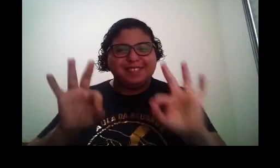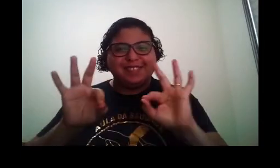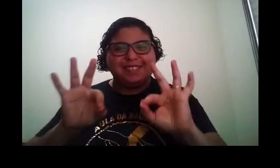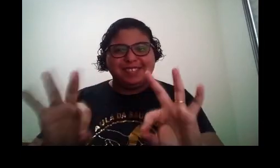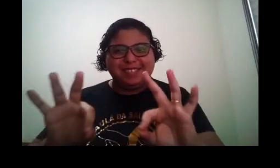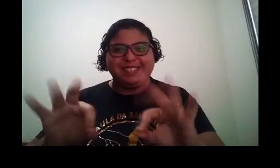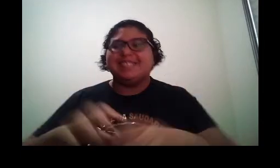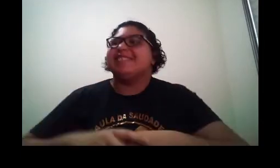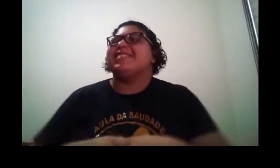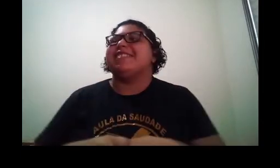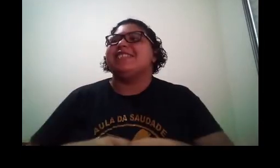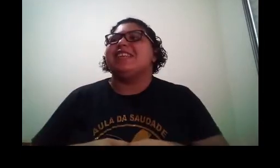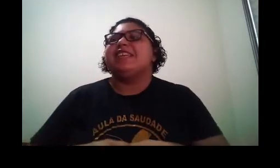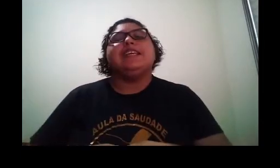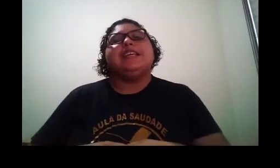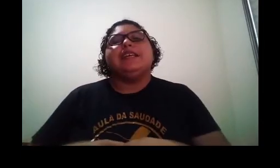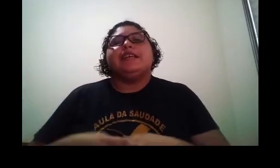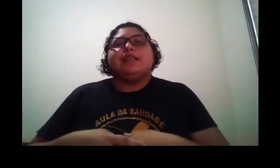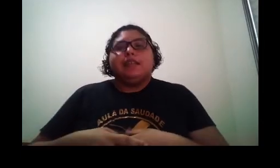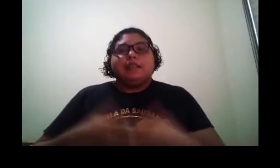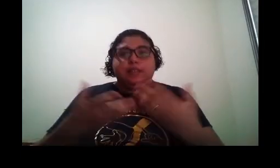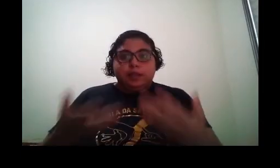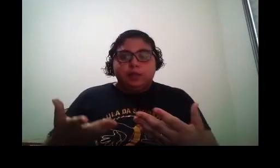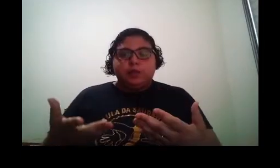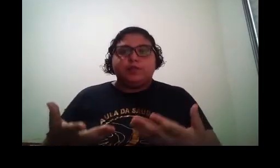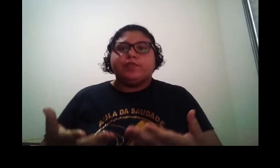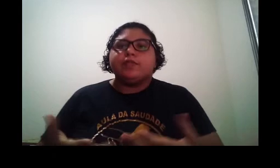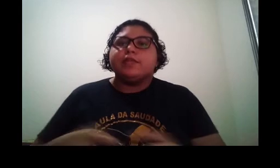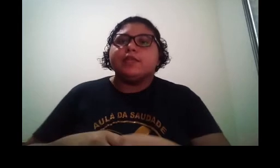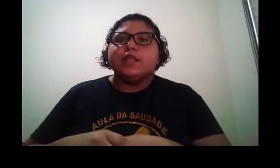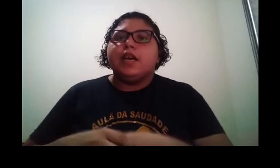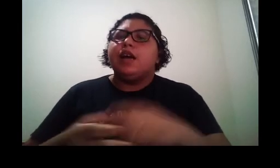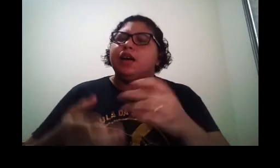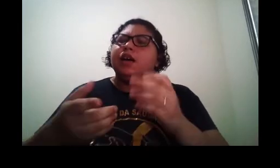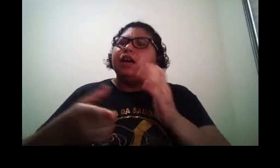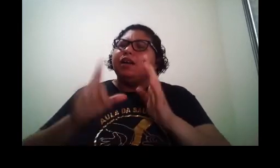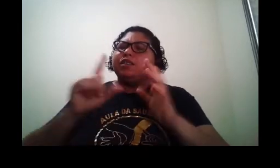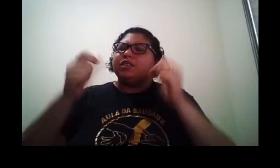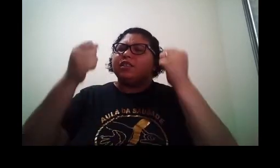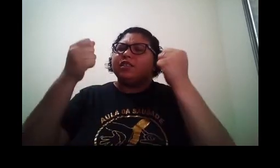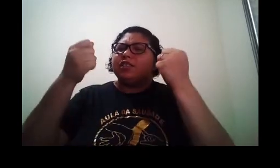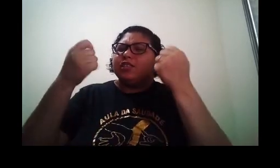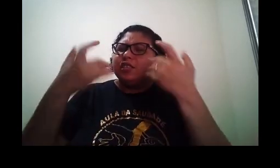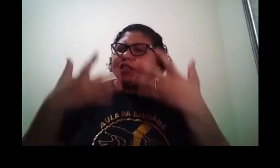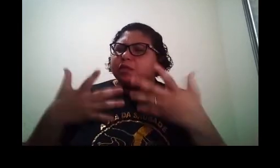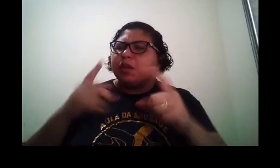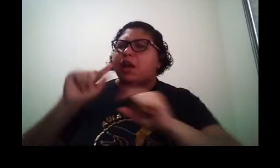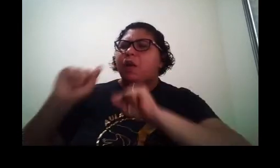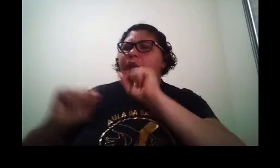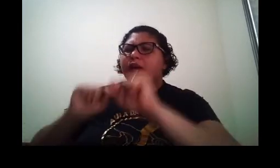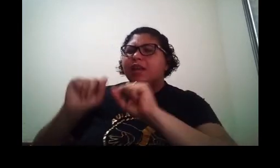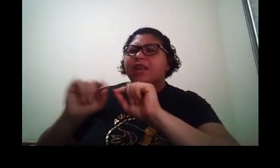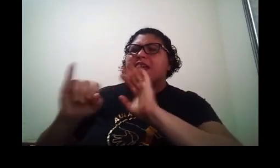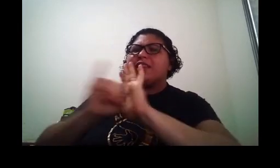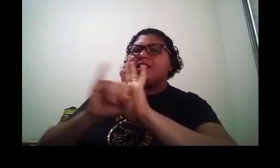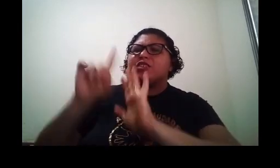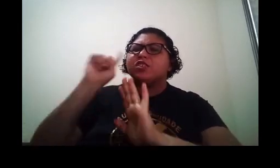gostar do que será explanado. Mas antes da gente começar a falar sobre a temática, né, sobre